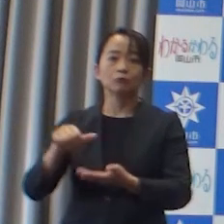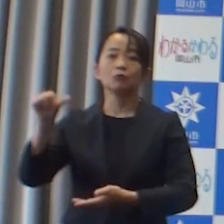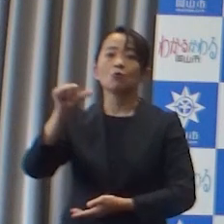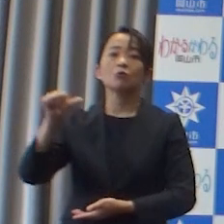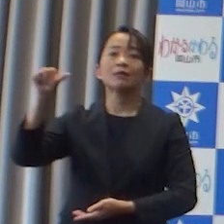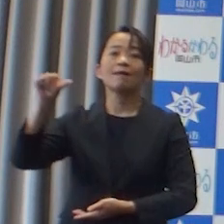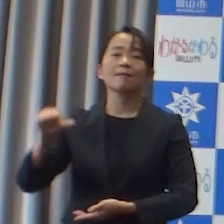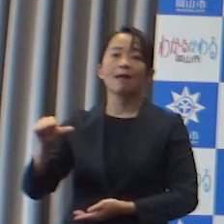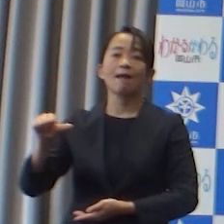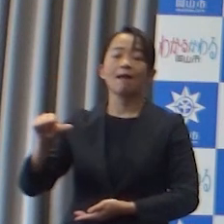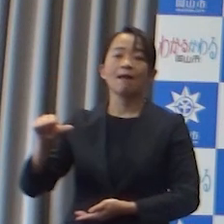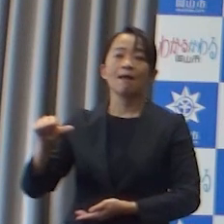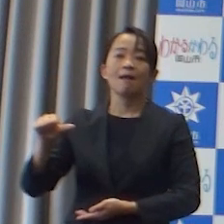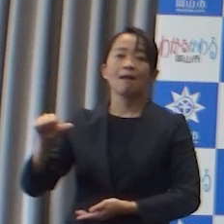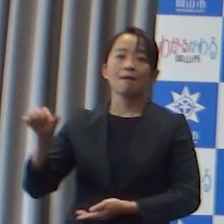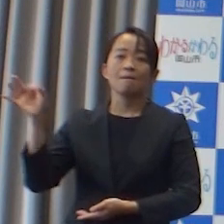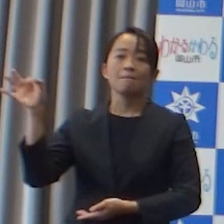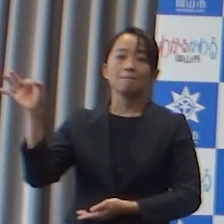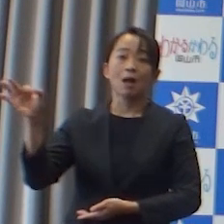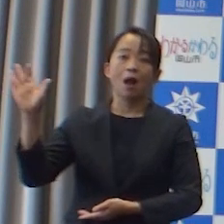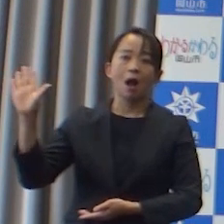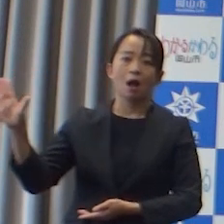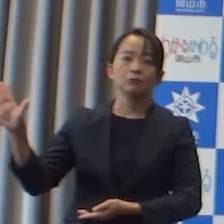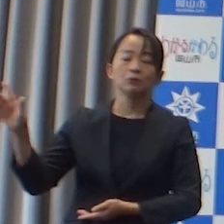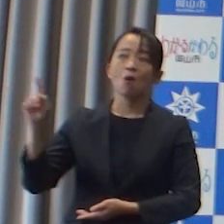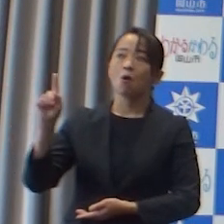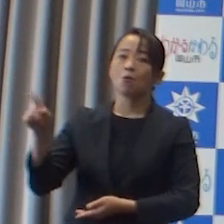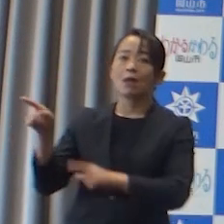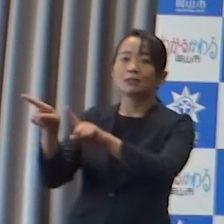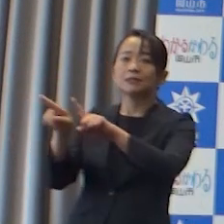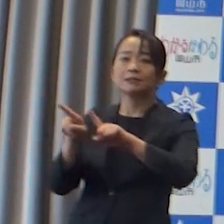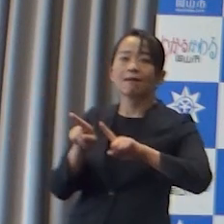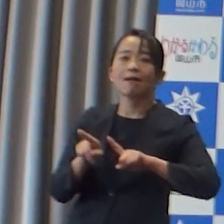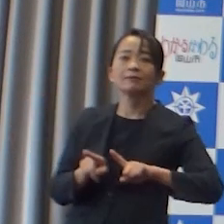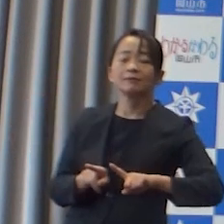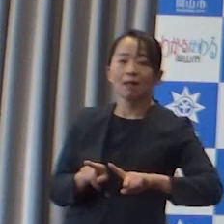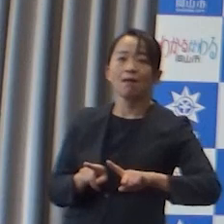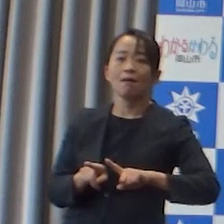円となっております。したがって5000円に、